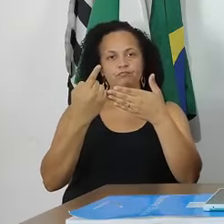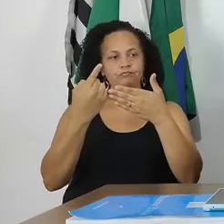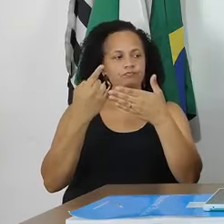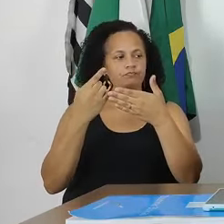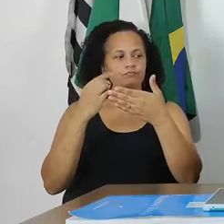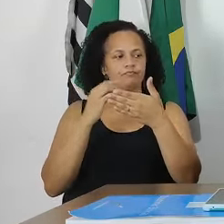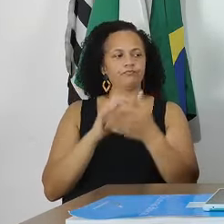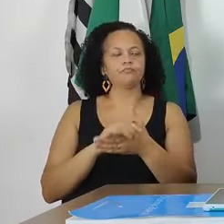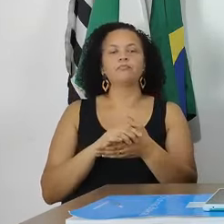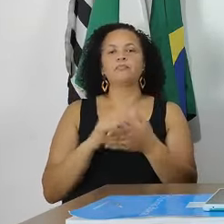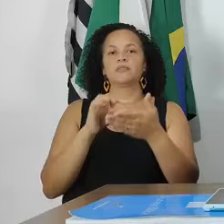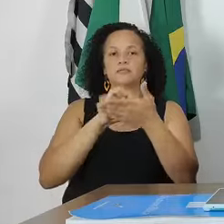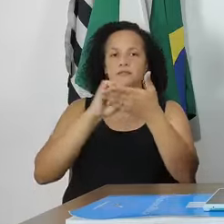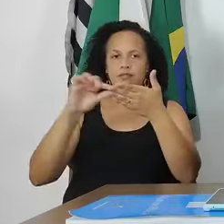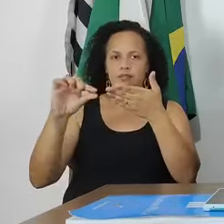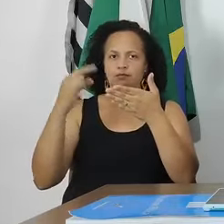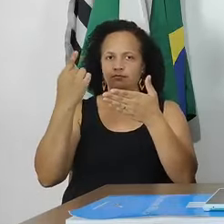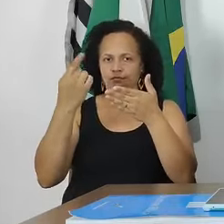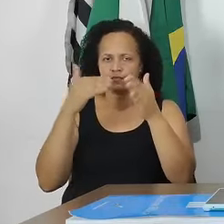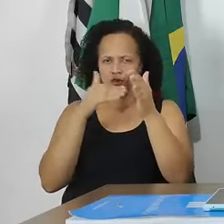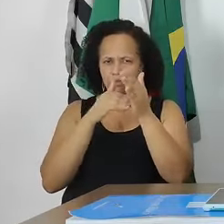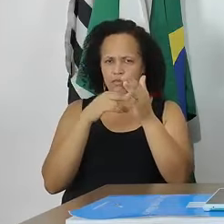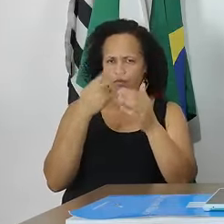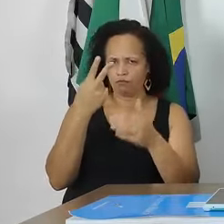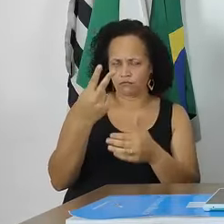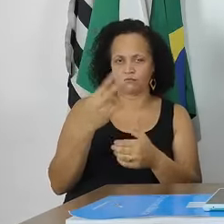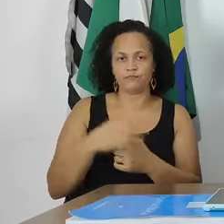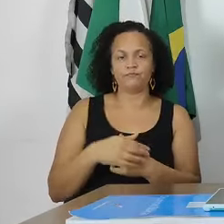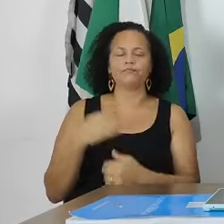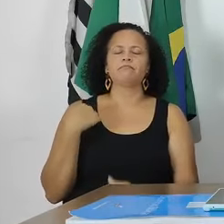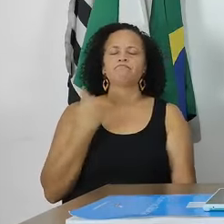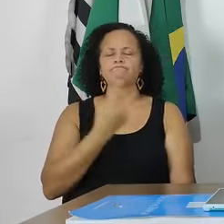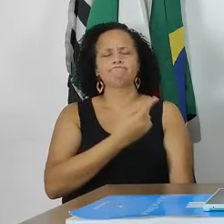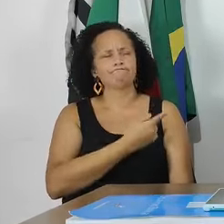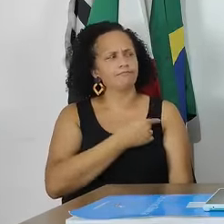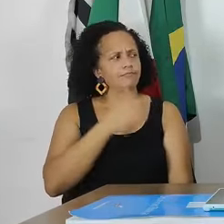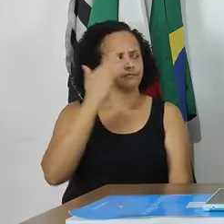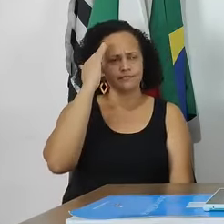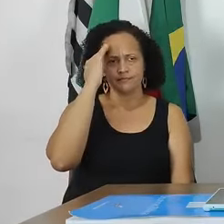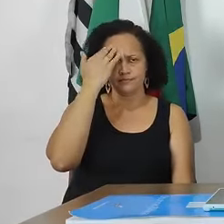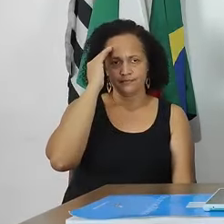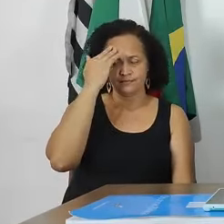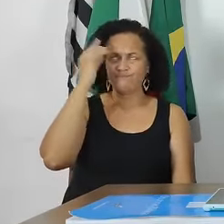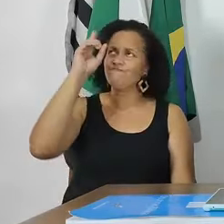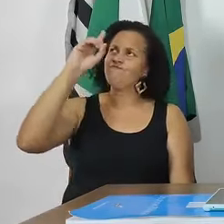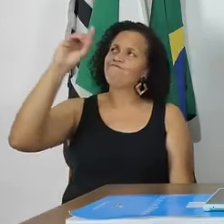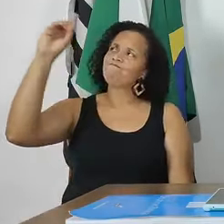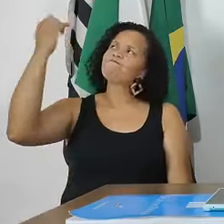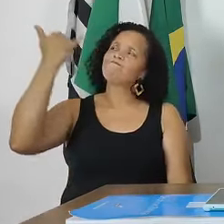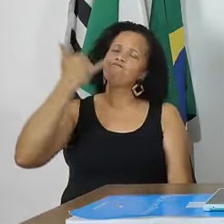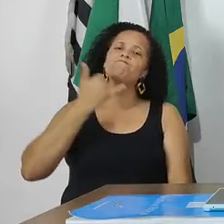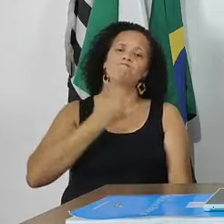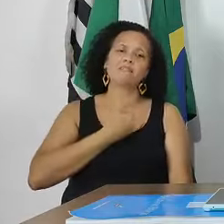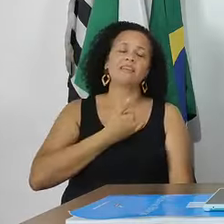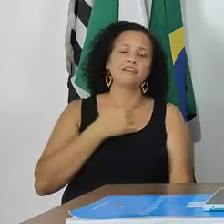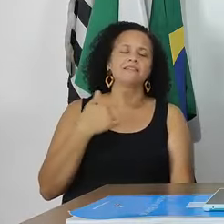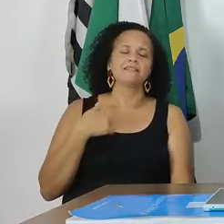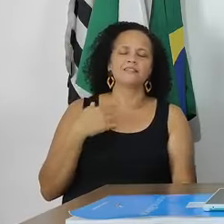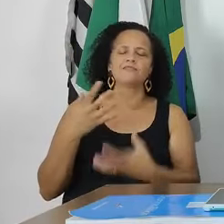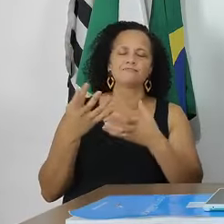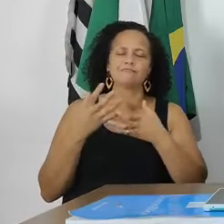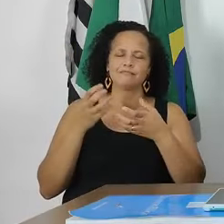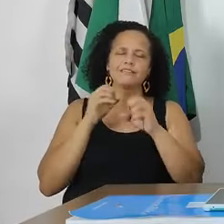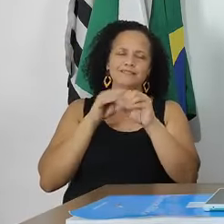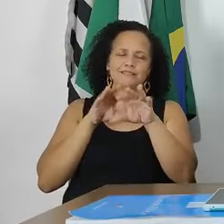do 1 ao 2, tá? Só para a gente entender o que Deus falou no meu coração e que eu vou transferir para vocês, tá